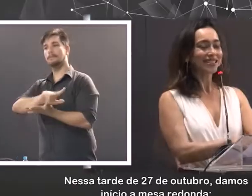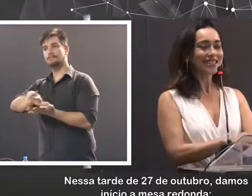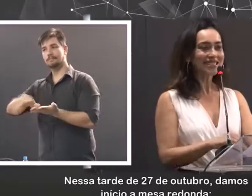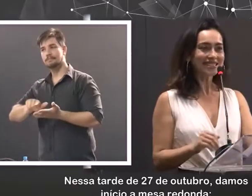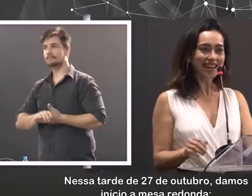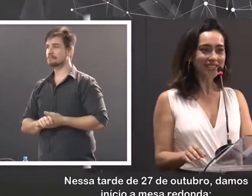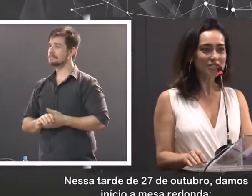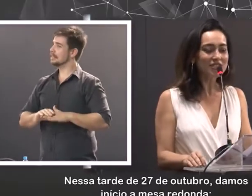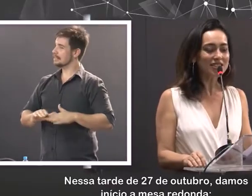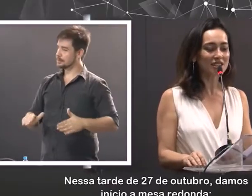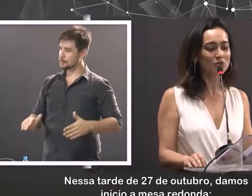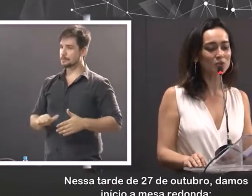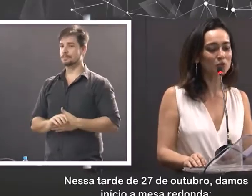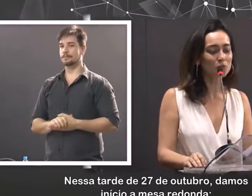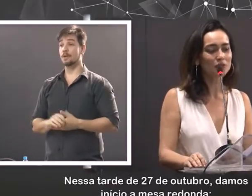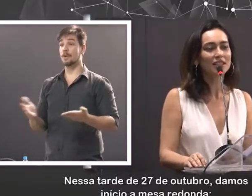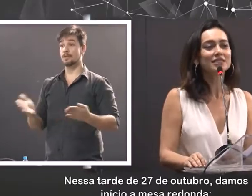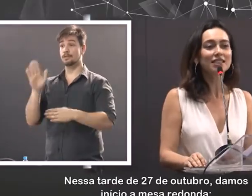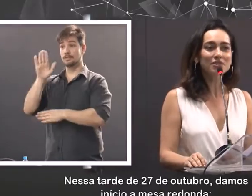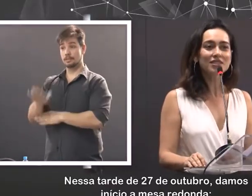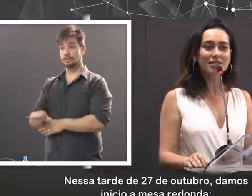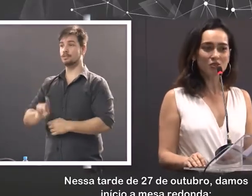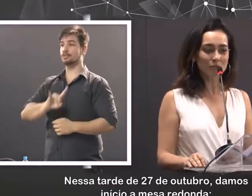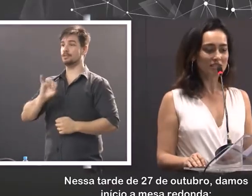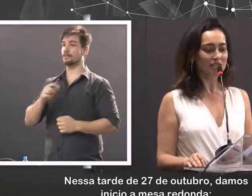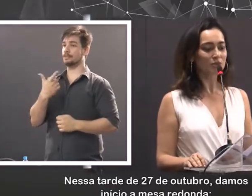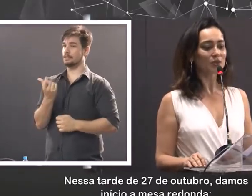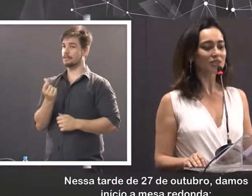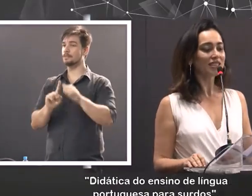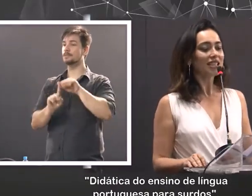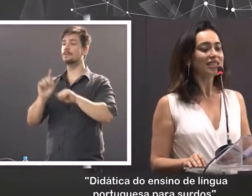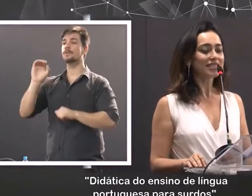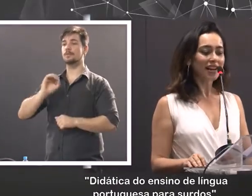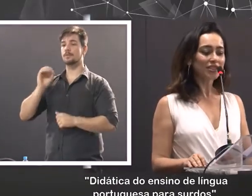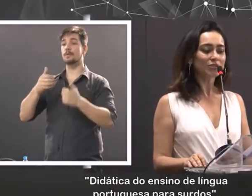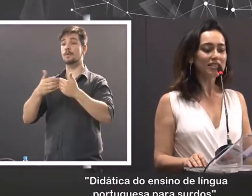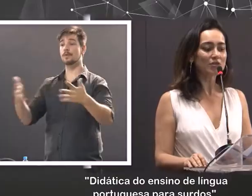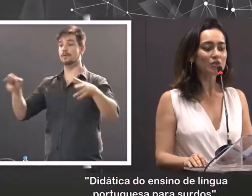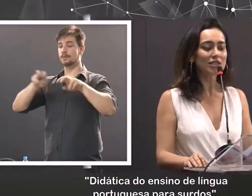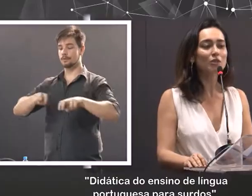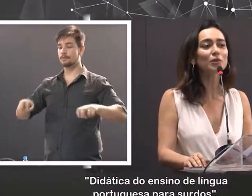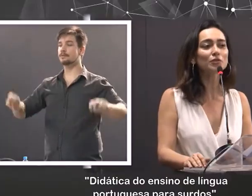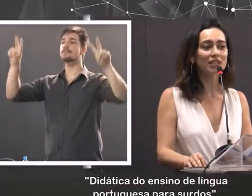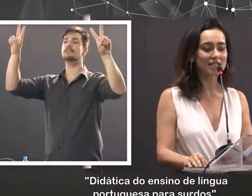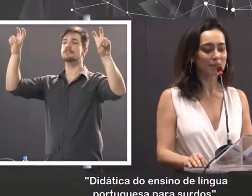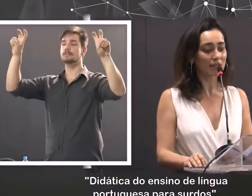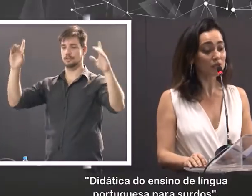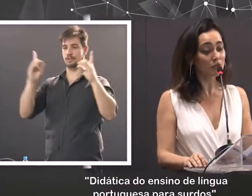Nesta tarde de 27 de outubro, damos início à mesa redonda Didática do Ensino de Língua Portuguesa para